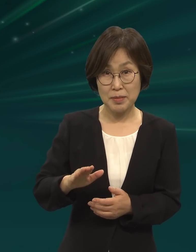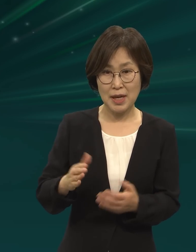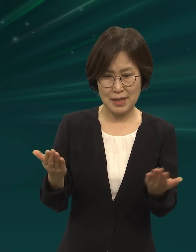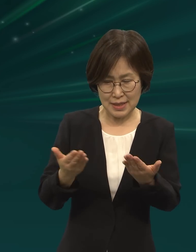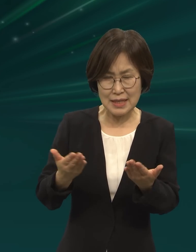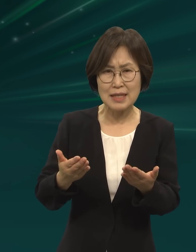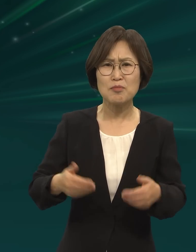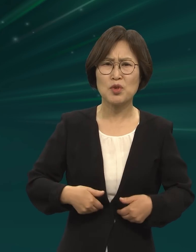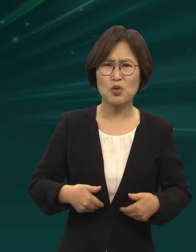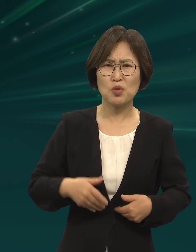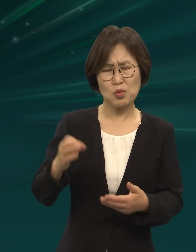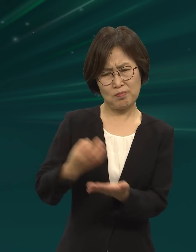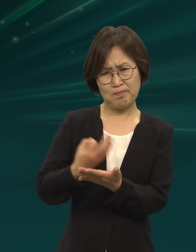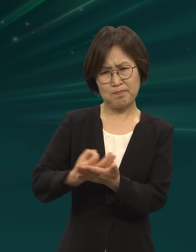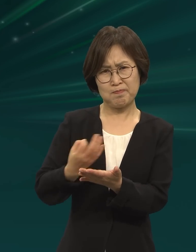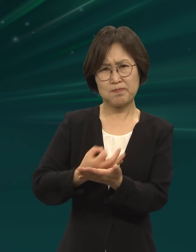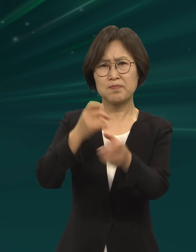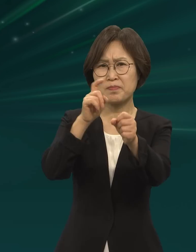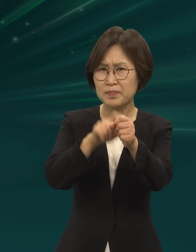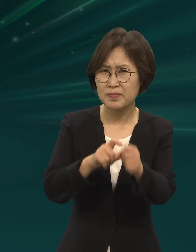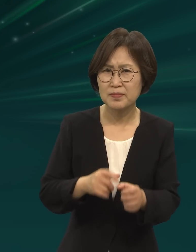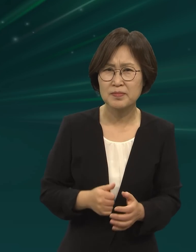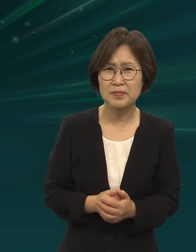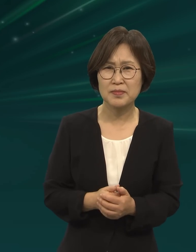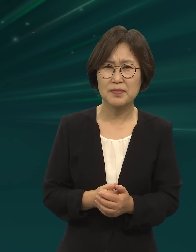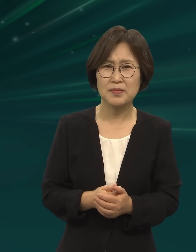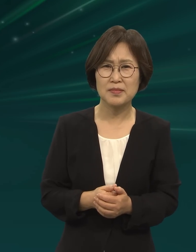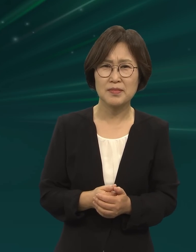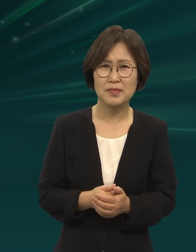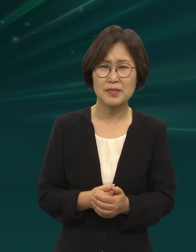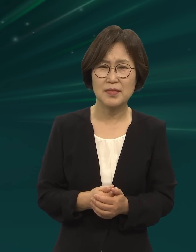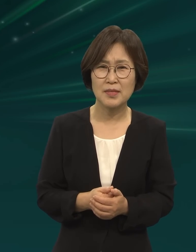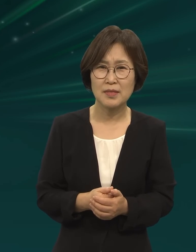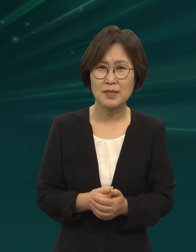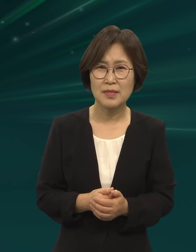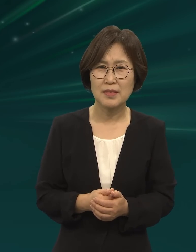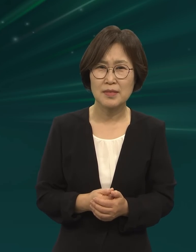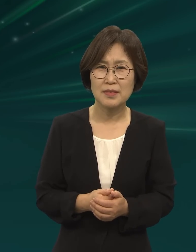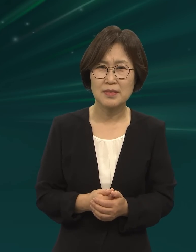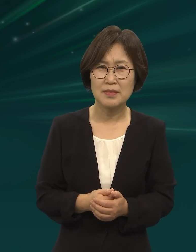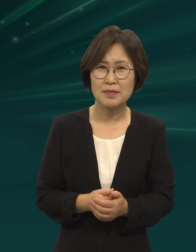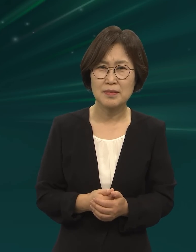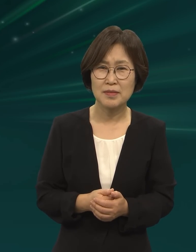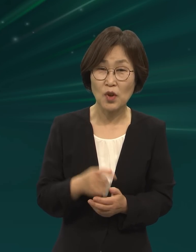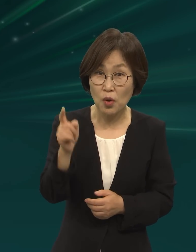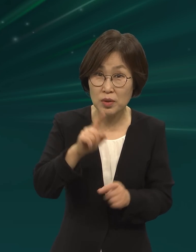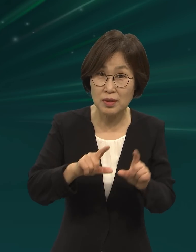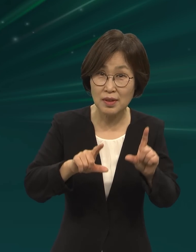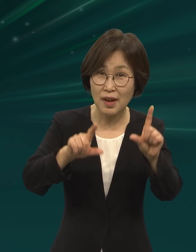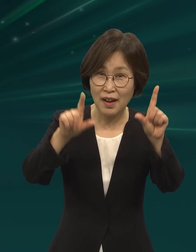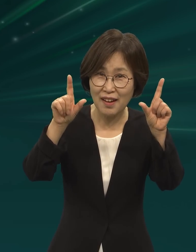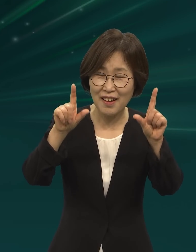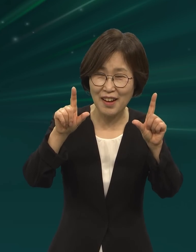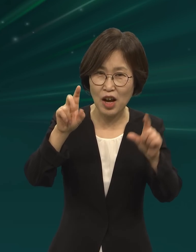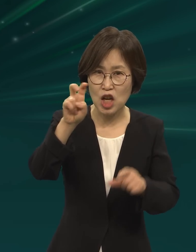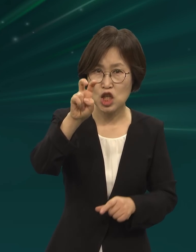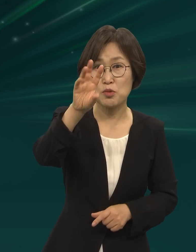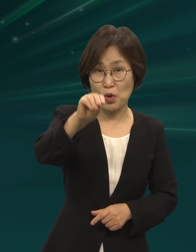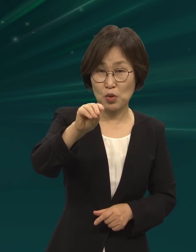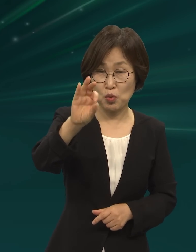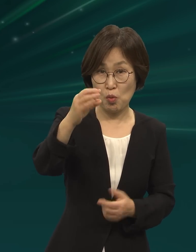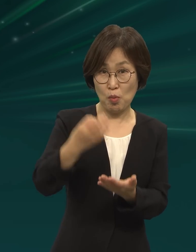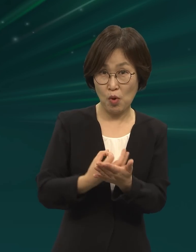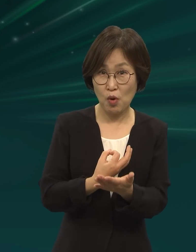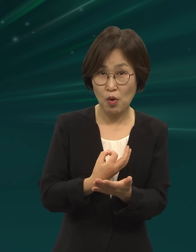되니까 그렇게 했습니다. 하다가 어떤 날에 20만 원 벌었습니다.